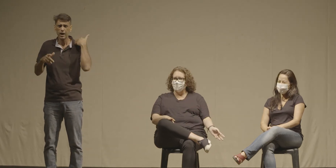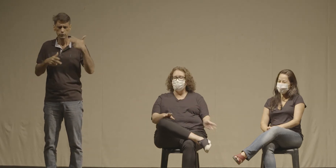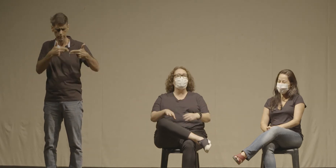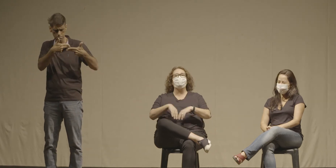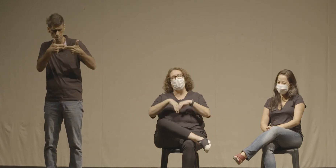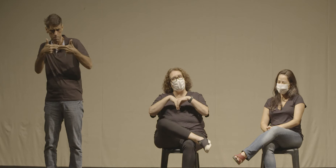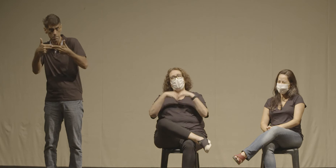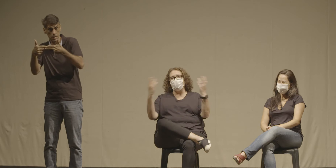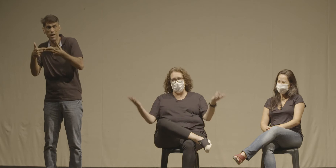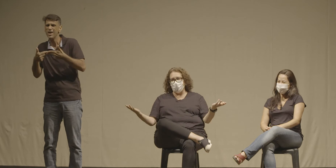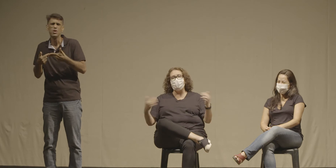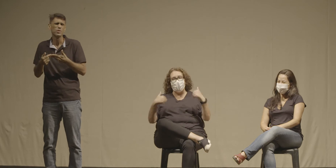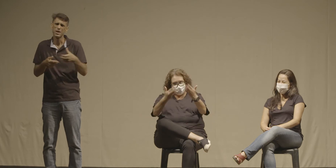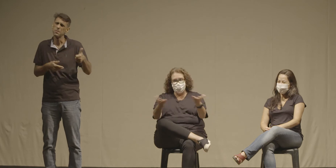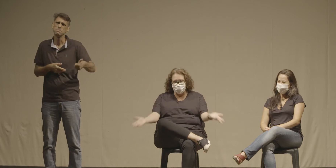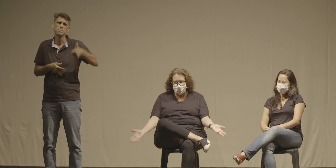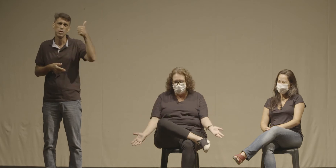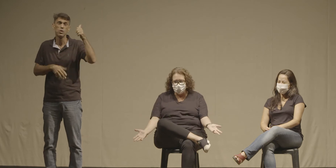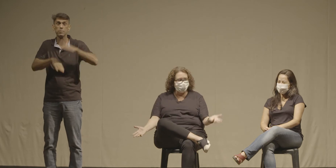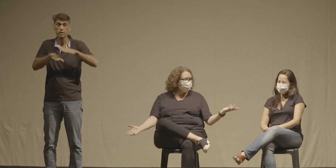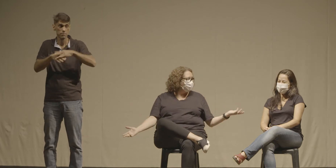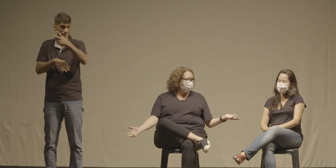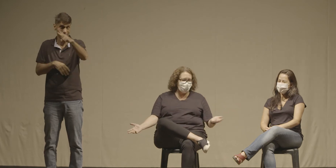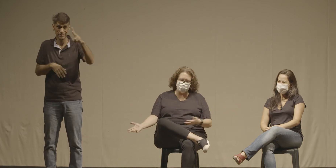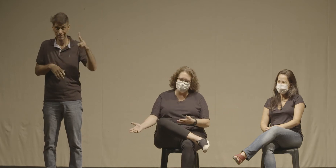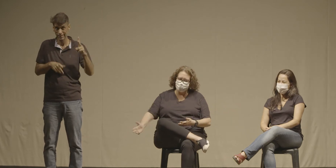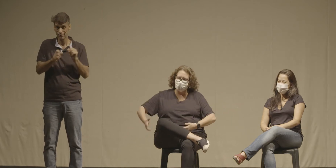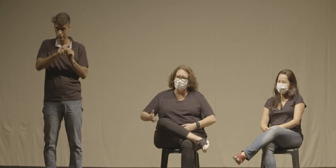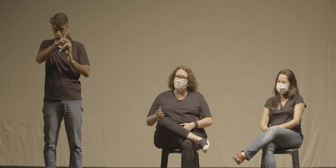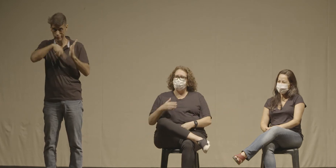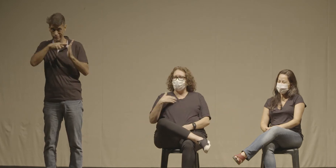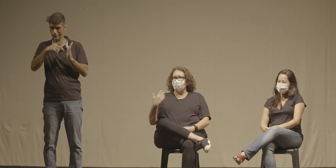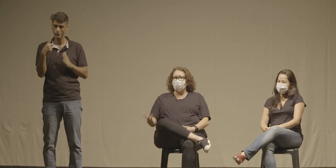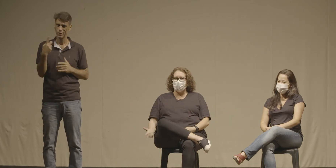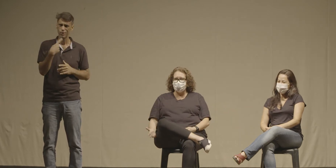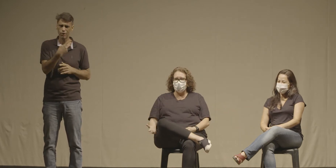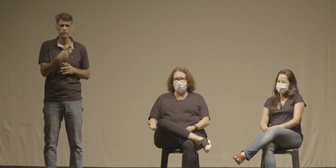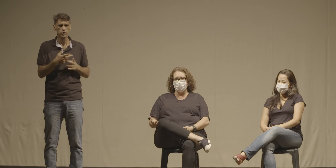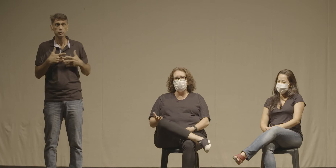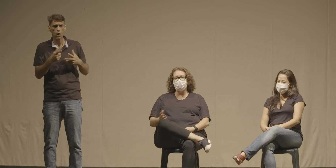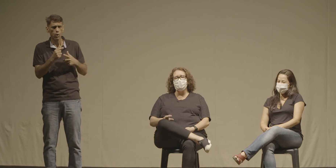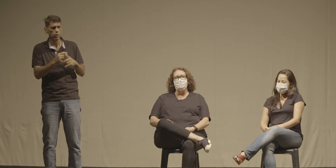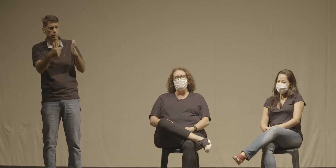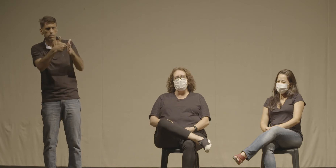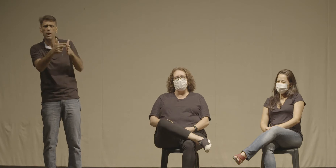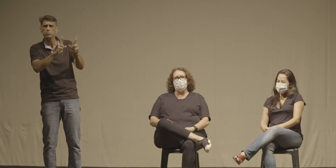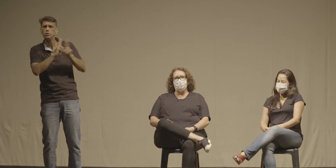pensou, ficou muito melhor porque elas fizeram esse roteiro e não nós, né? A gente só foi levada a